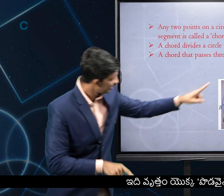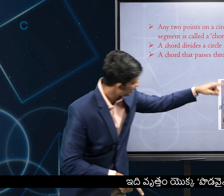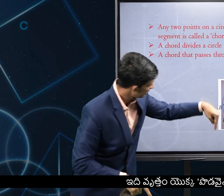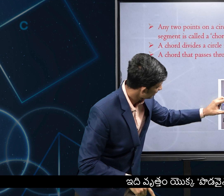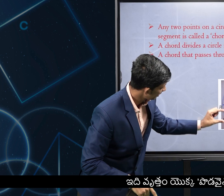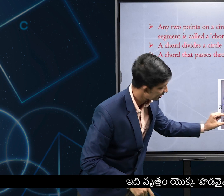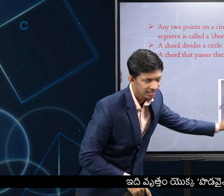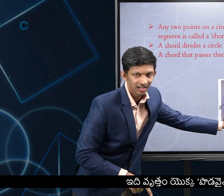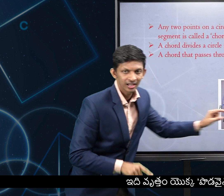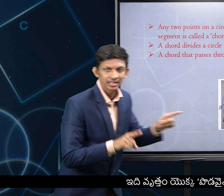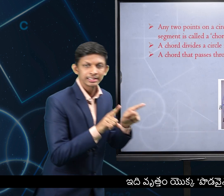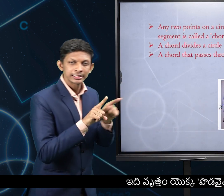పొడవైన తీగ కూడా.